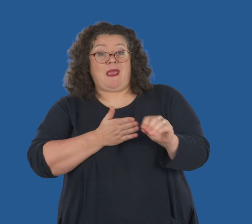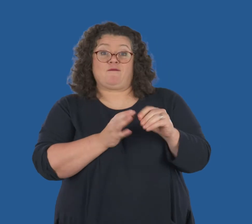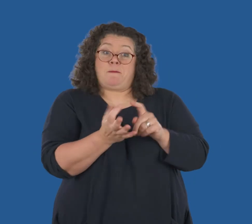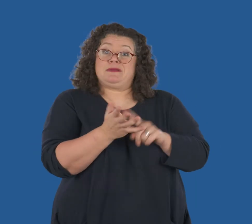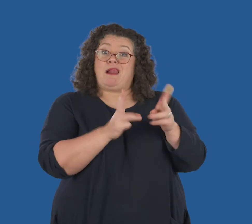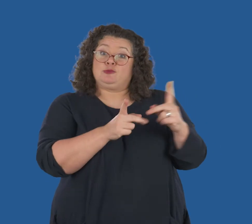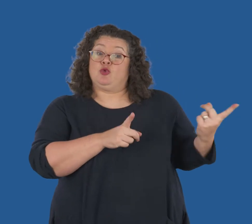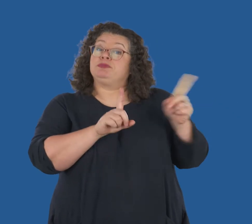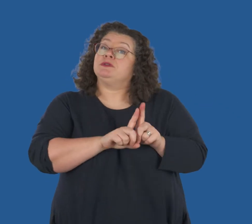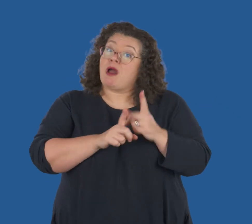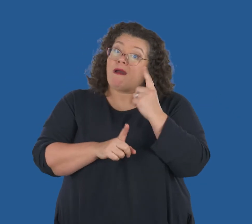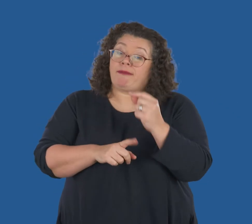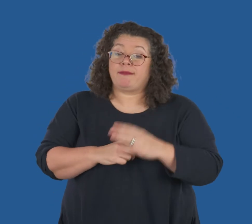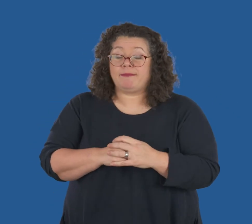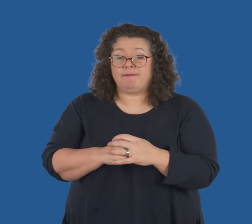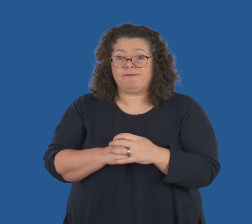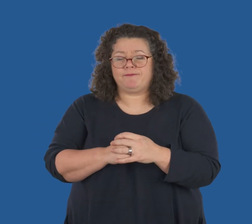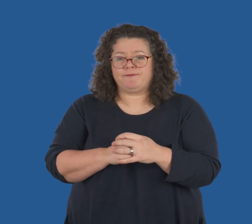gymorth gyda chost cyfieithydd BSL.